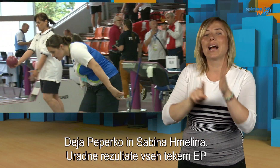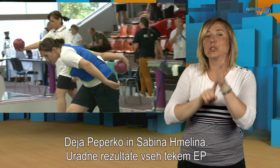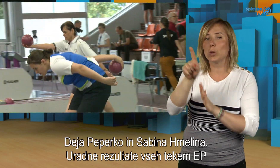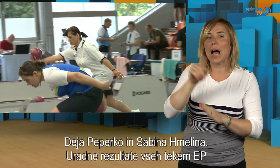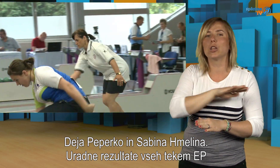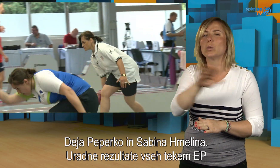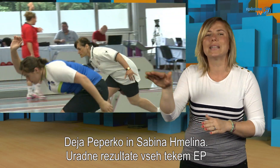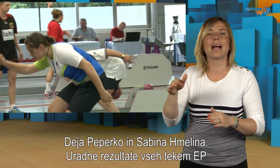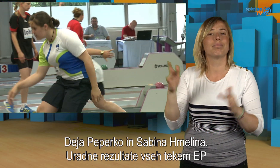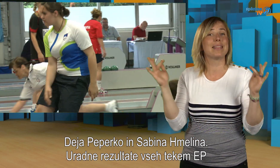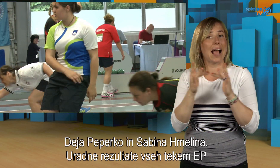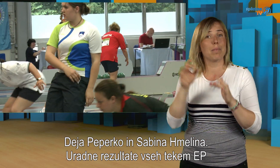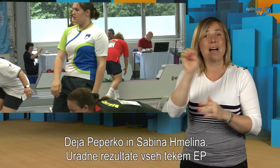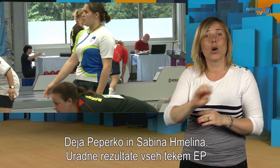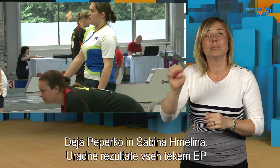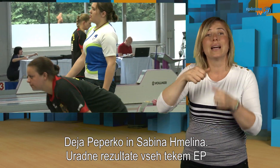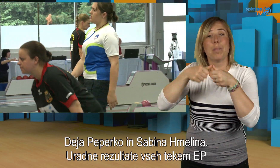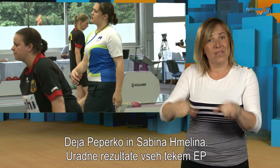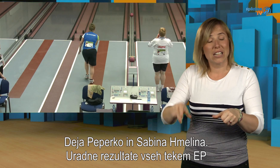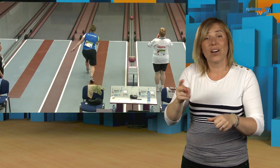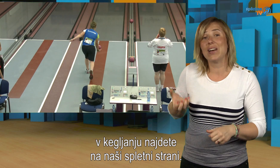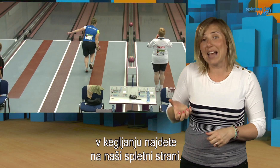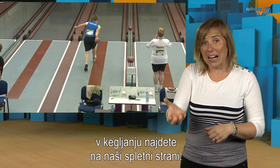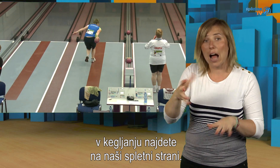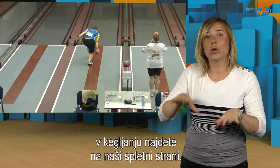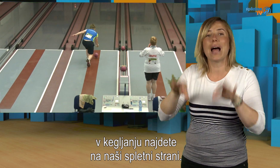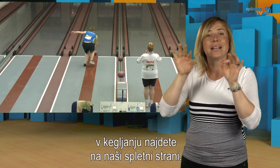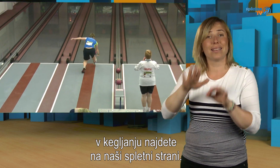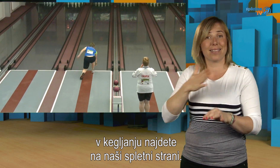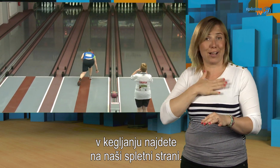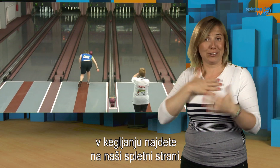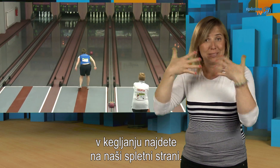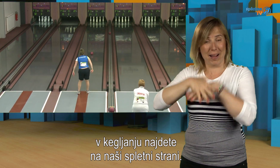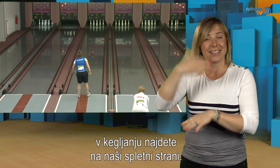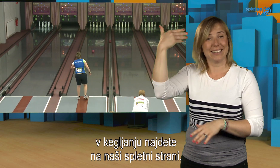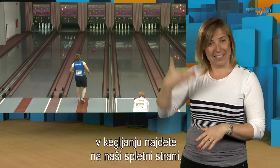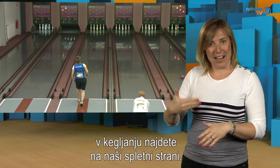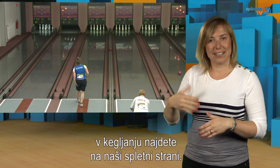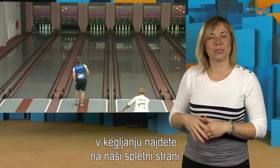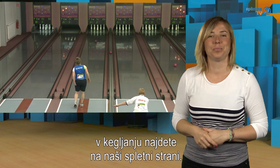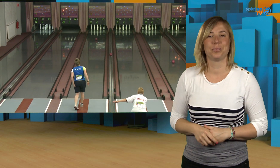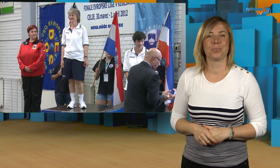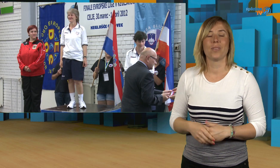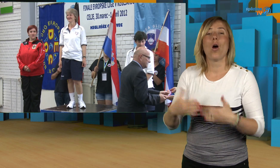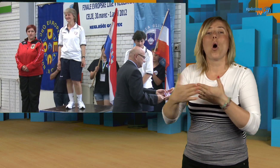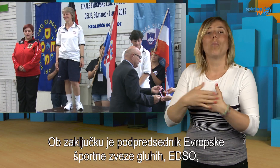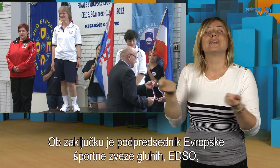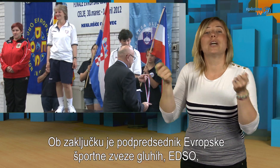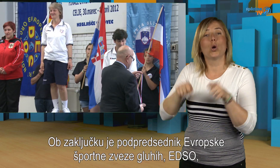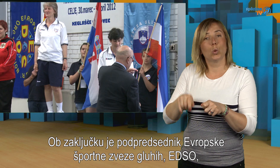Uradne rezultate vseh tekem Evropskega prvenstva v kegljanju najdete na naši spletni strani. Ob zaključku